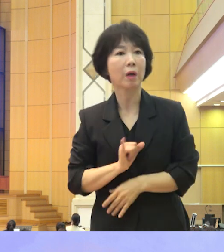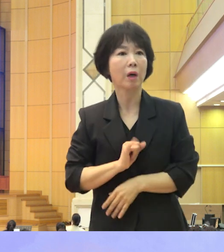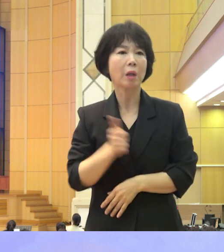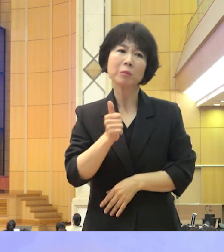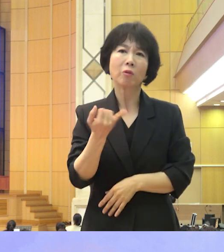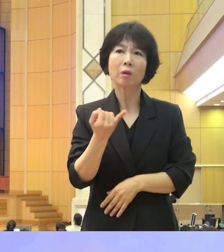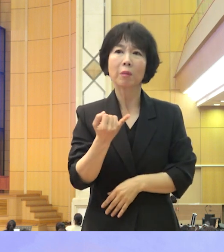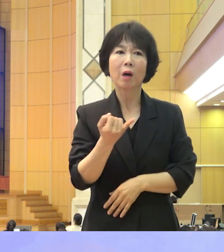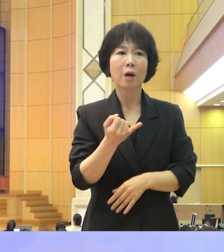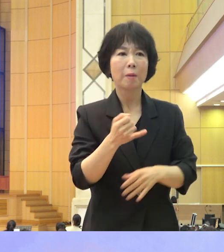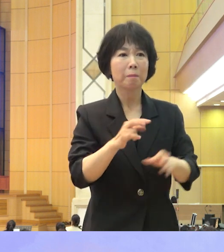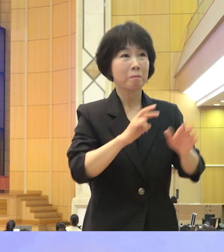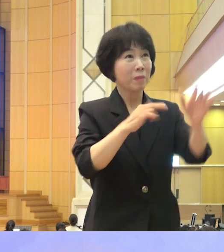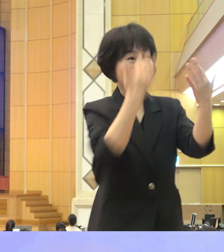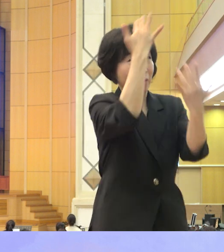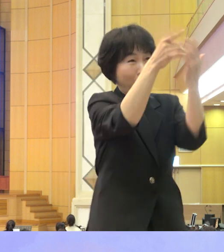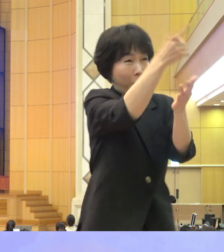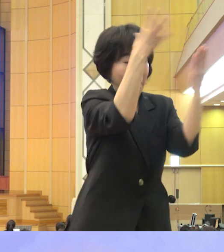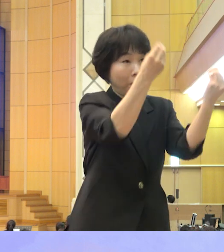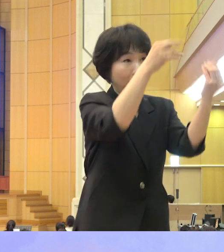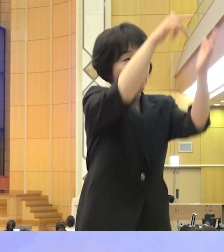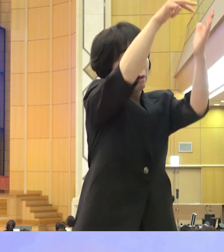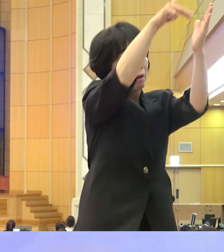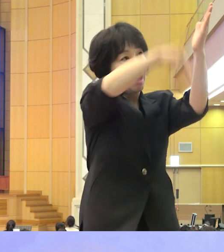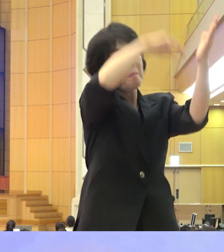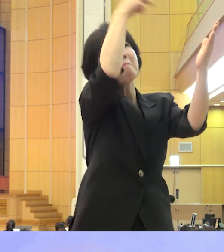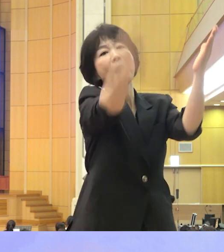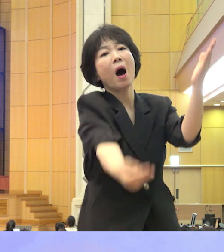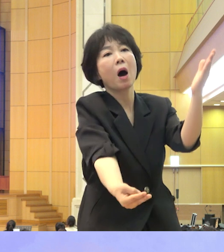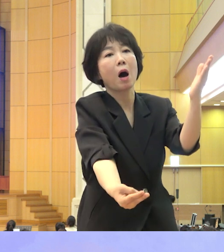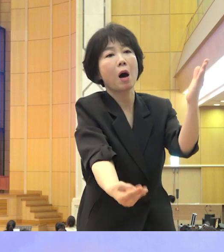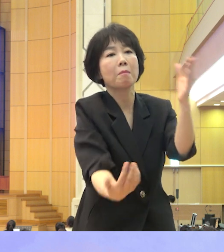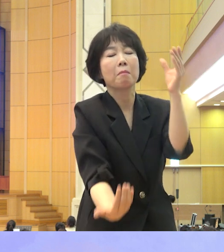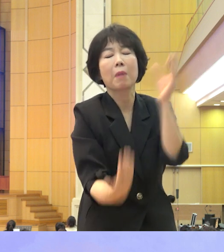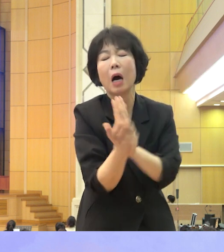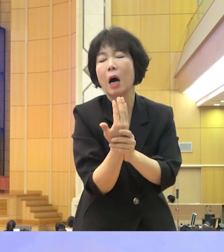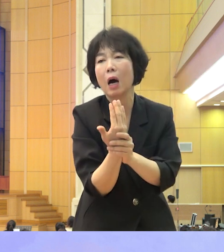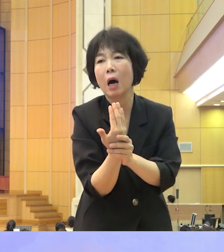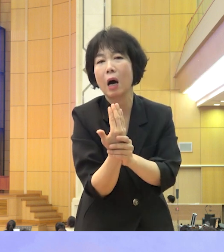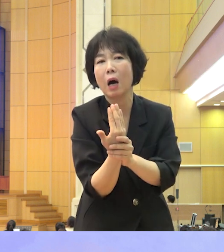병원으로 옮겼는데 의사가 다 점검하더니 사망 진단을 내렸어요.